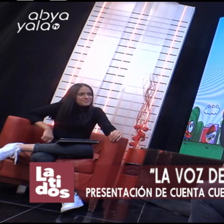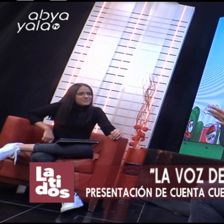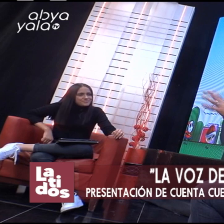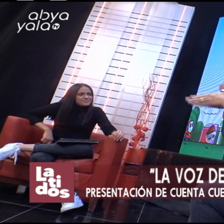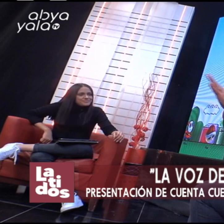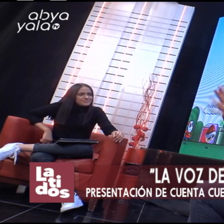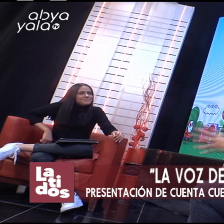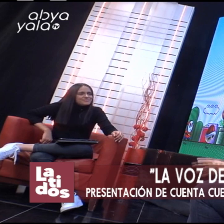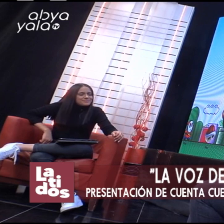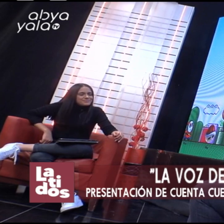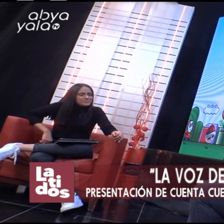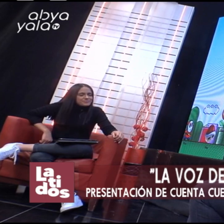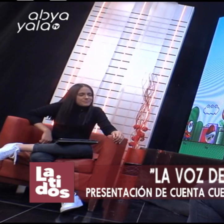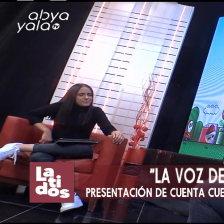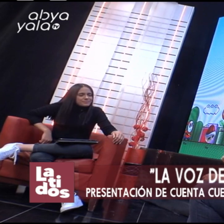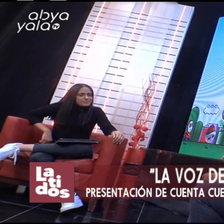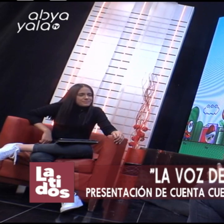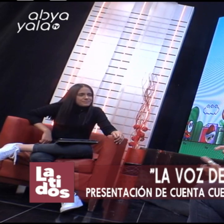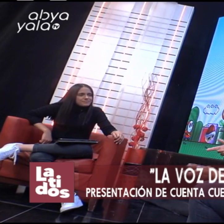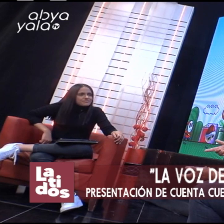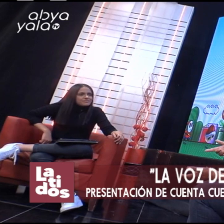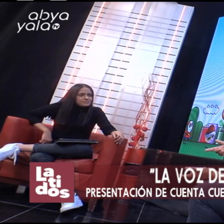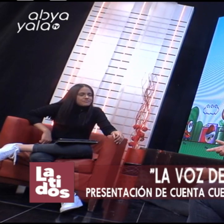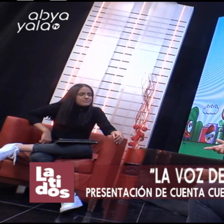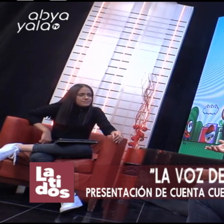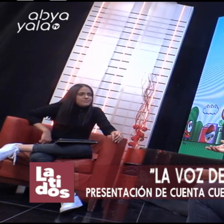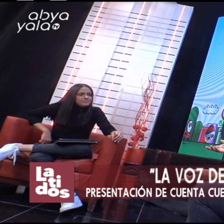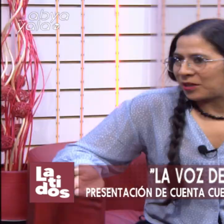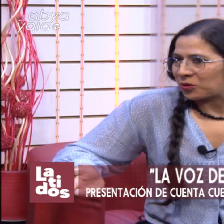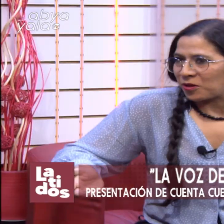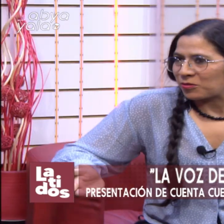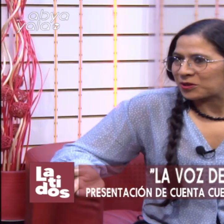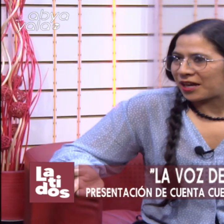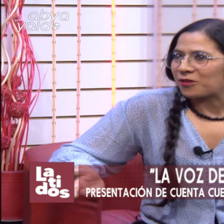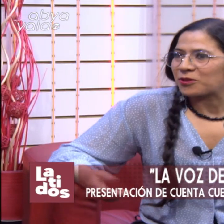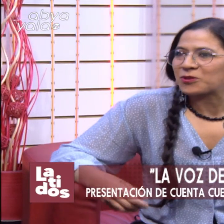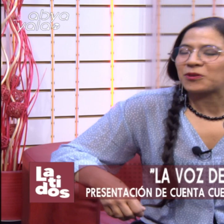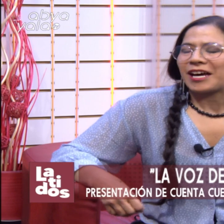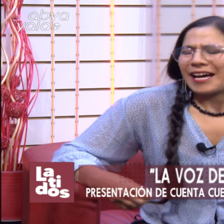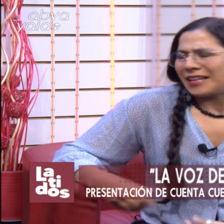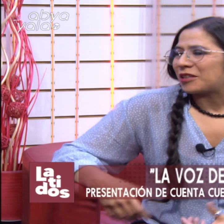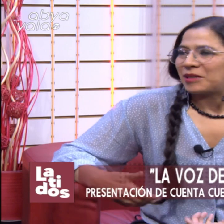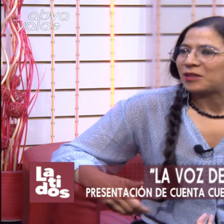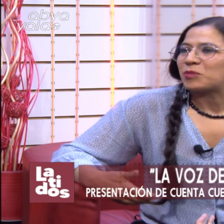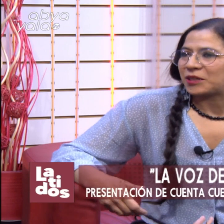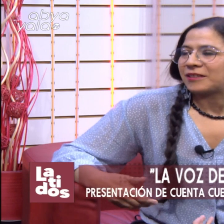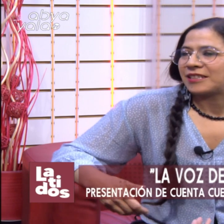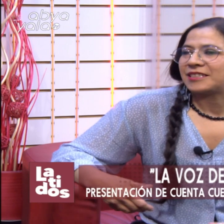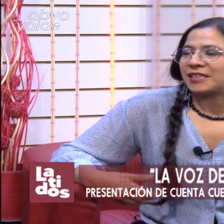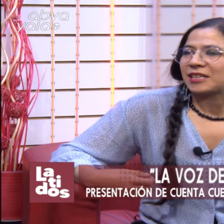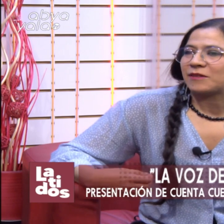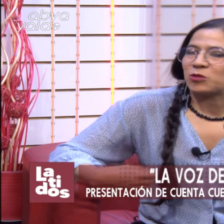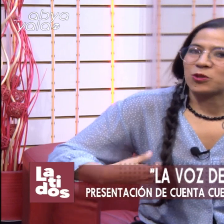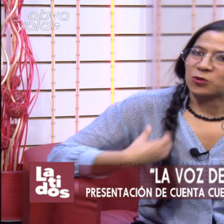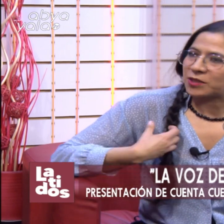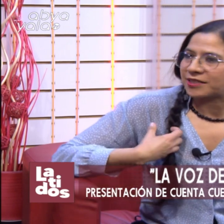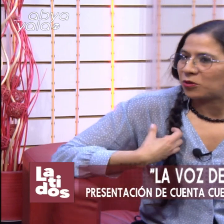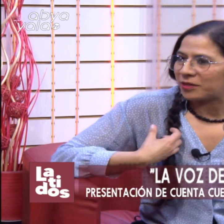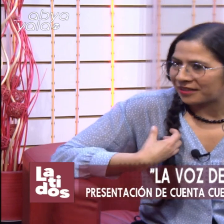¿no? Pero los espacios artísticos y la pandemia nos lo ha demostrado, ¿no? Son altamente importantes y tienen que ver mucho con nuestra salud mental también,